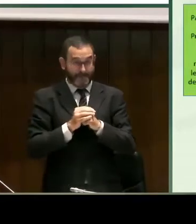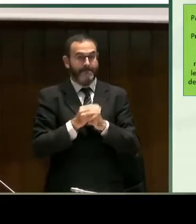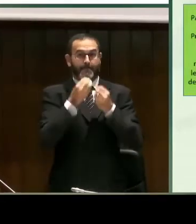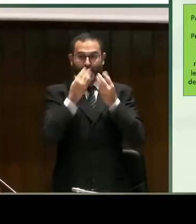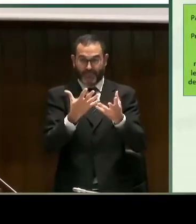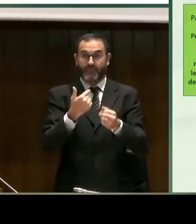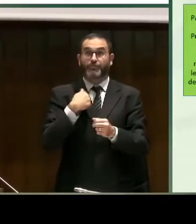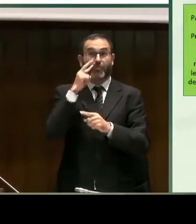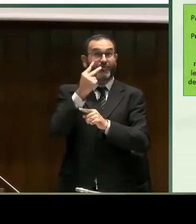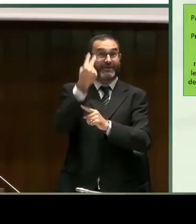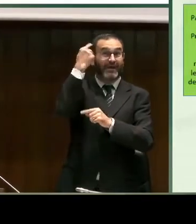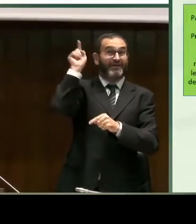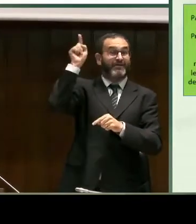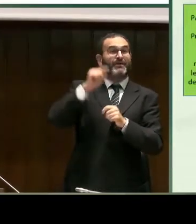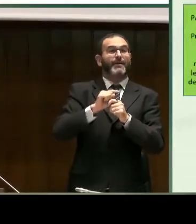ley